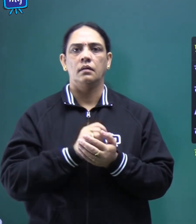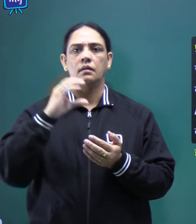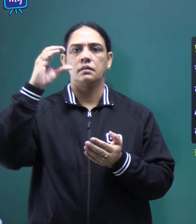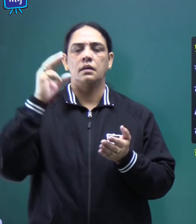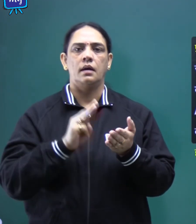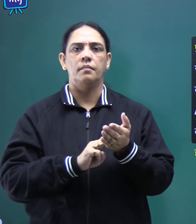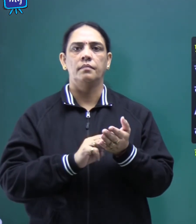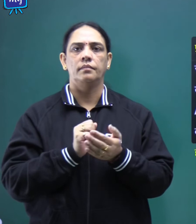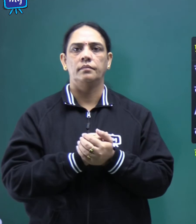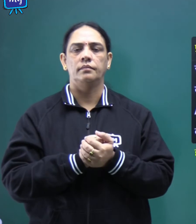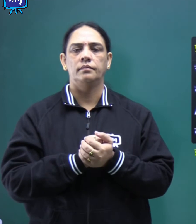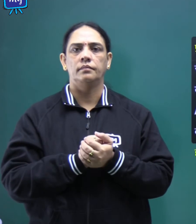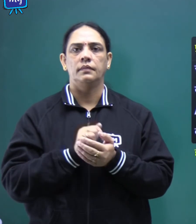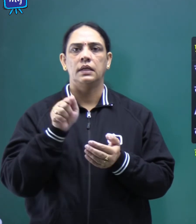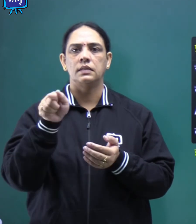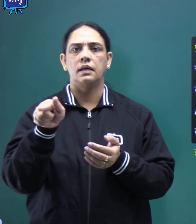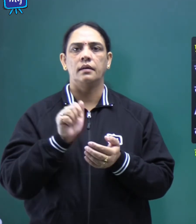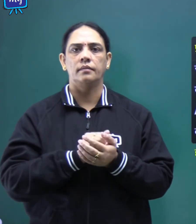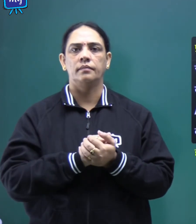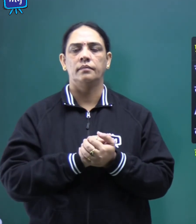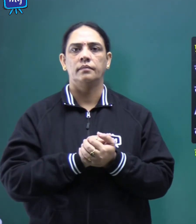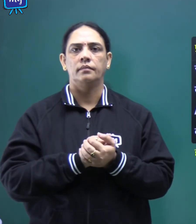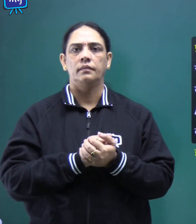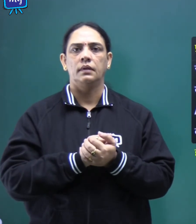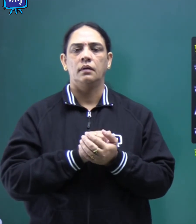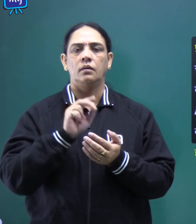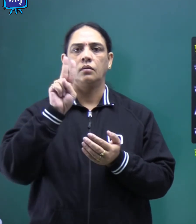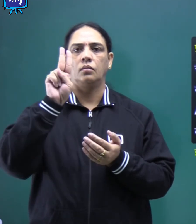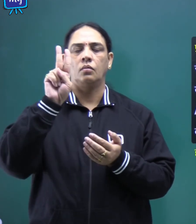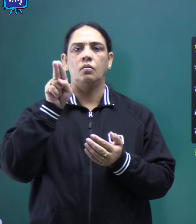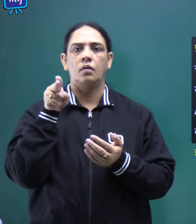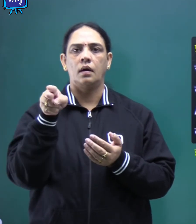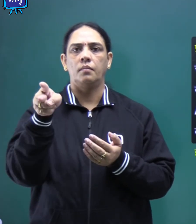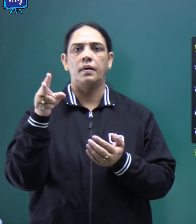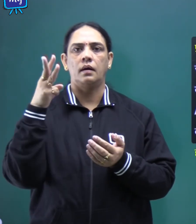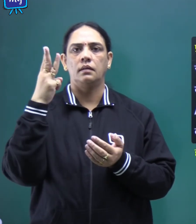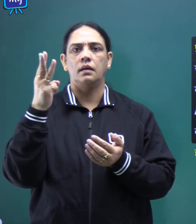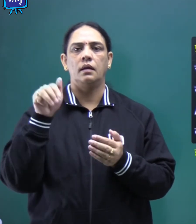सेंटीमीटर, इसे 2:3 में